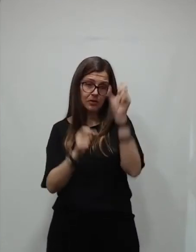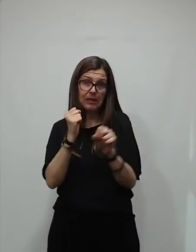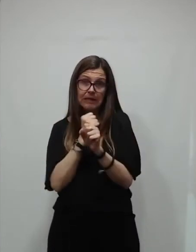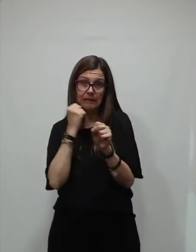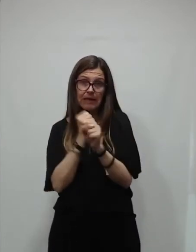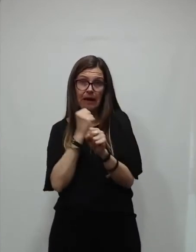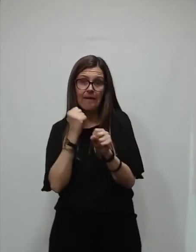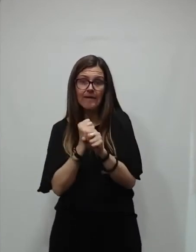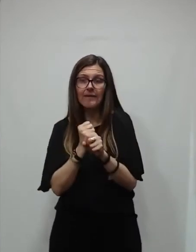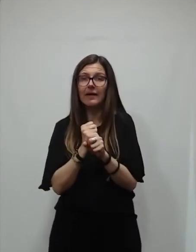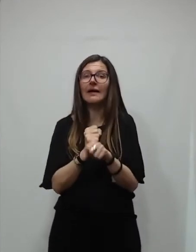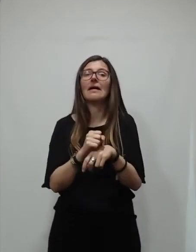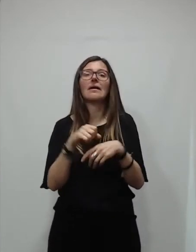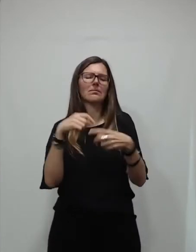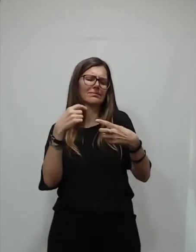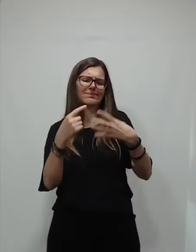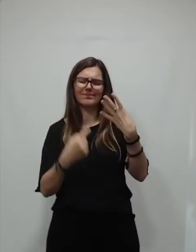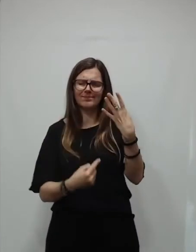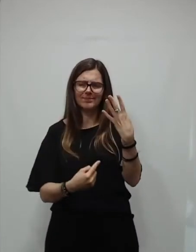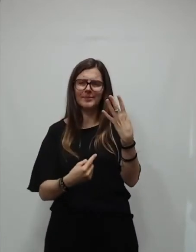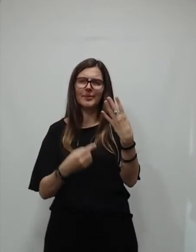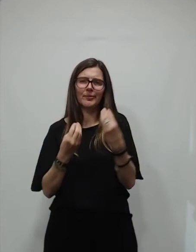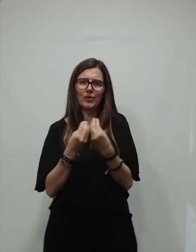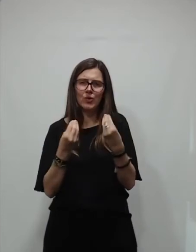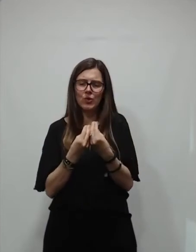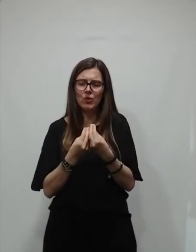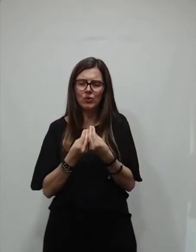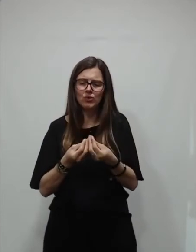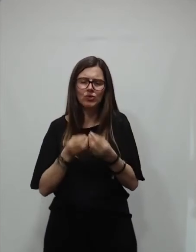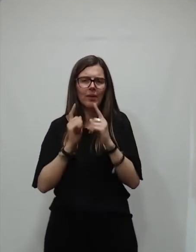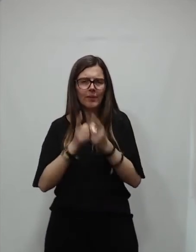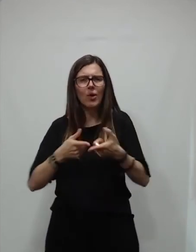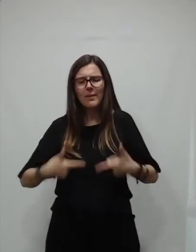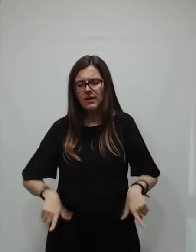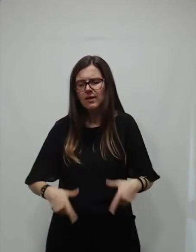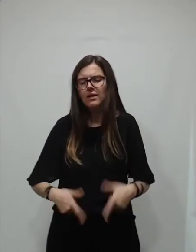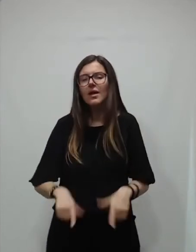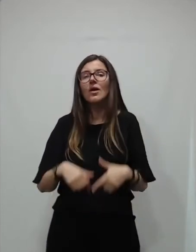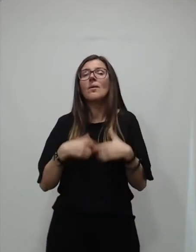la Asociación de Magistrados, funcionarios judiciales y el Ministerio Público Fiscal.